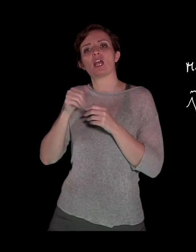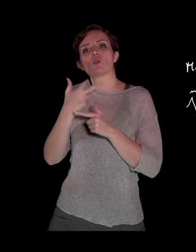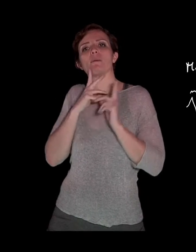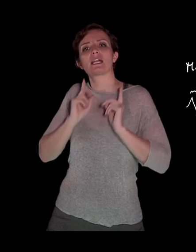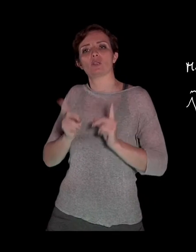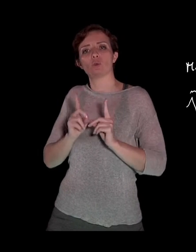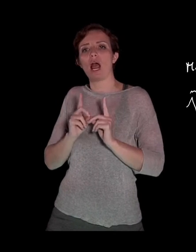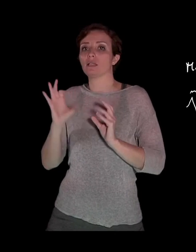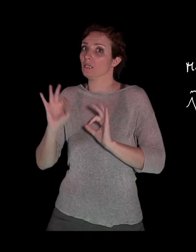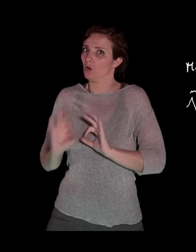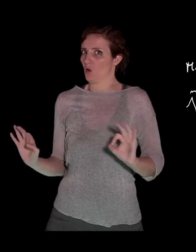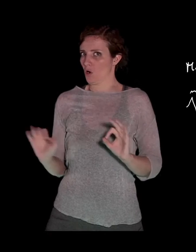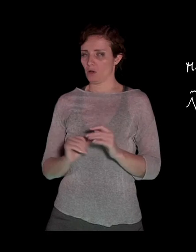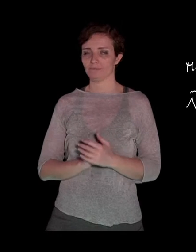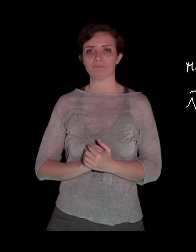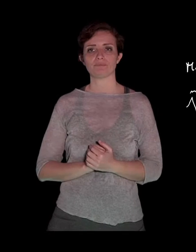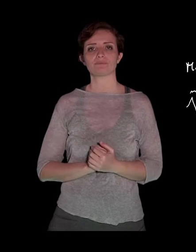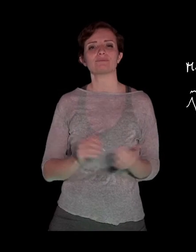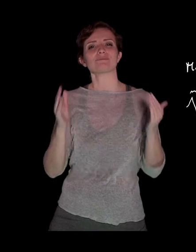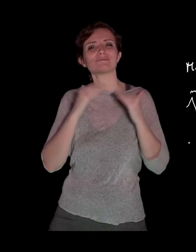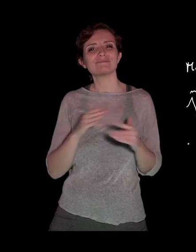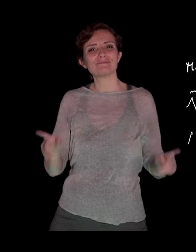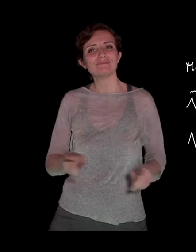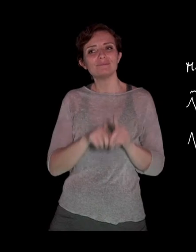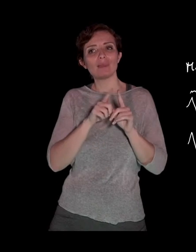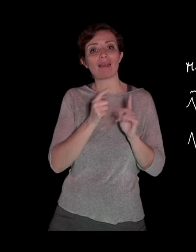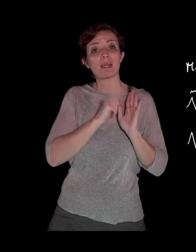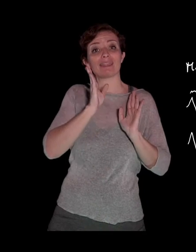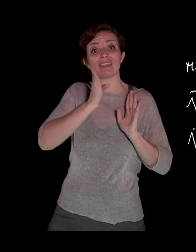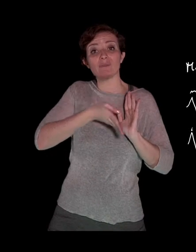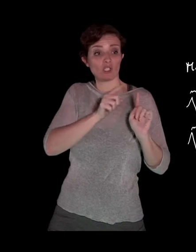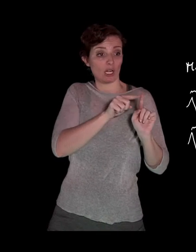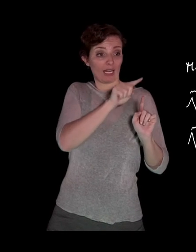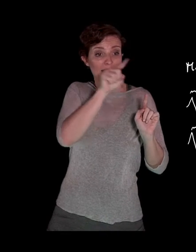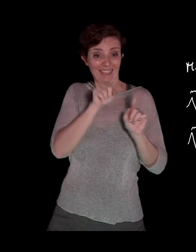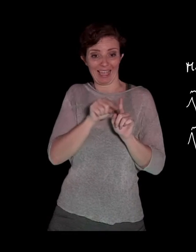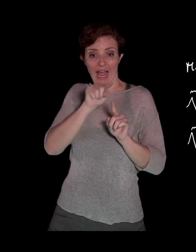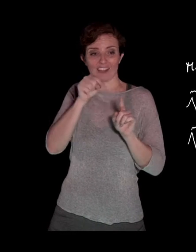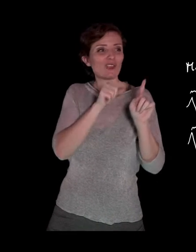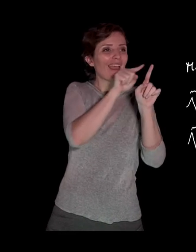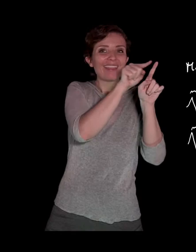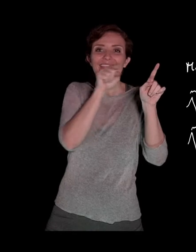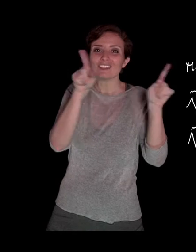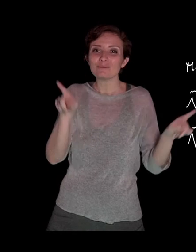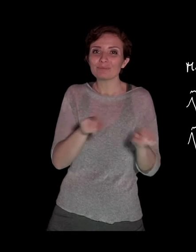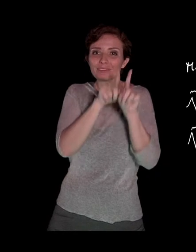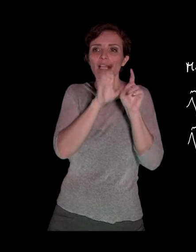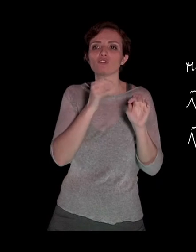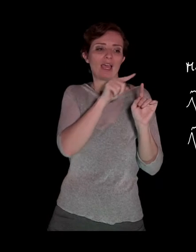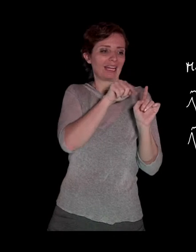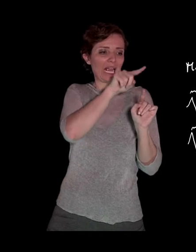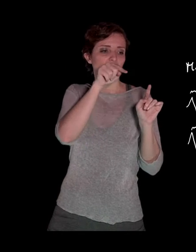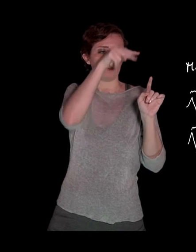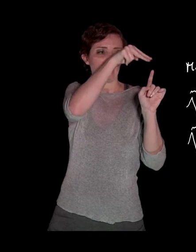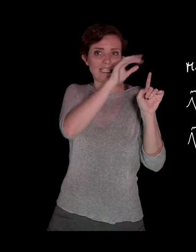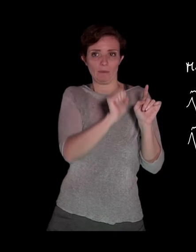zero analogamente per quanto riguarda la divisione per i cari caratterizzati dallo stesso indice se noi abbiamo la radice ennesima di ha diviso la